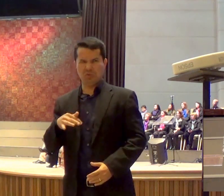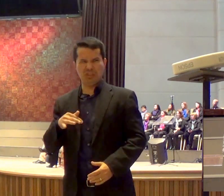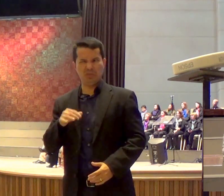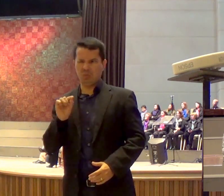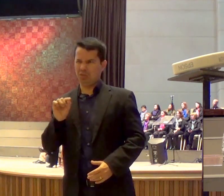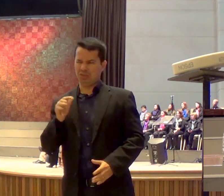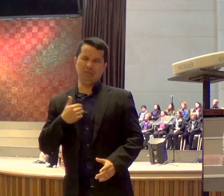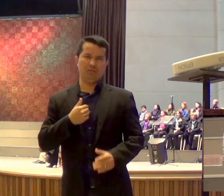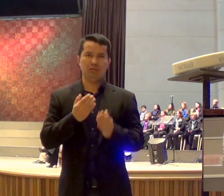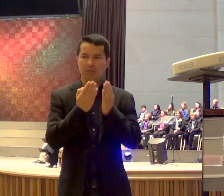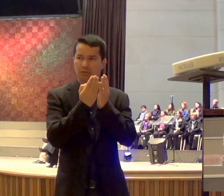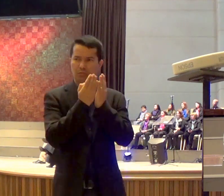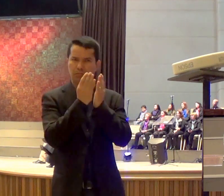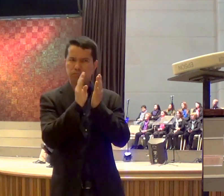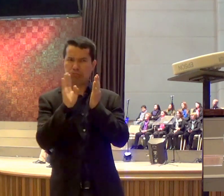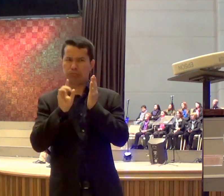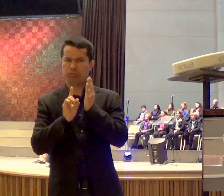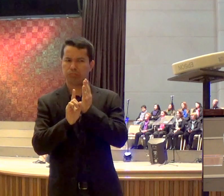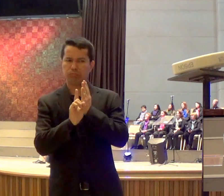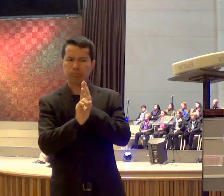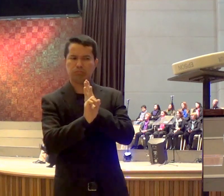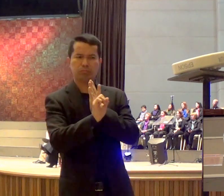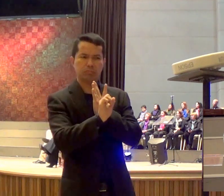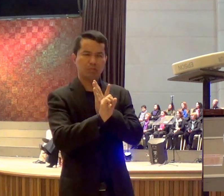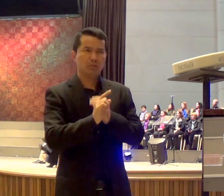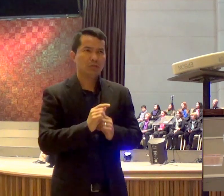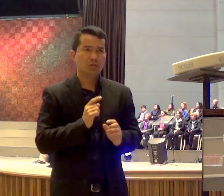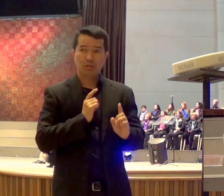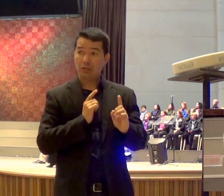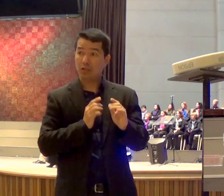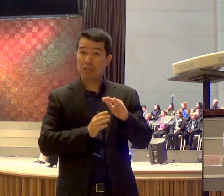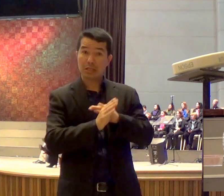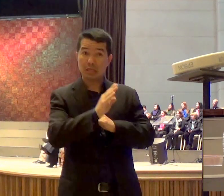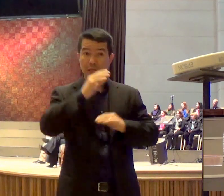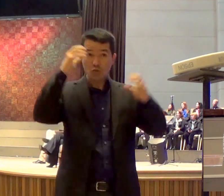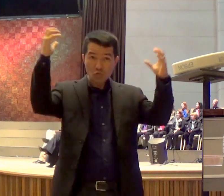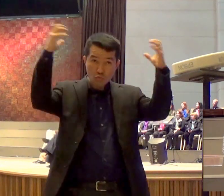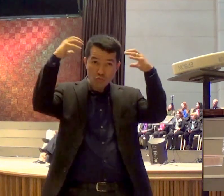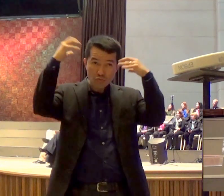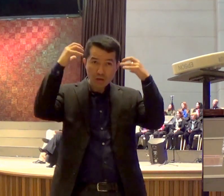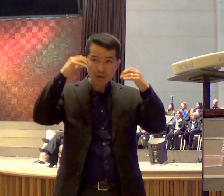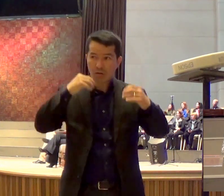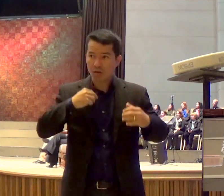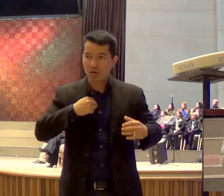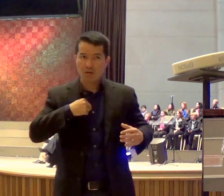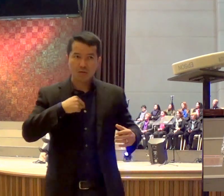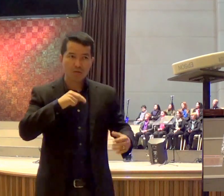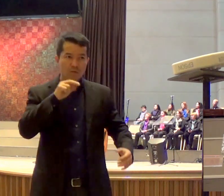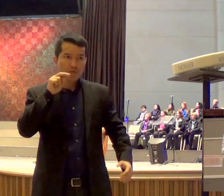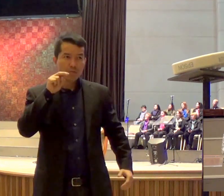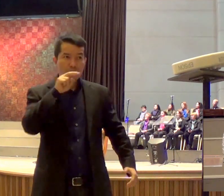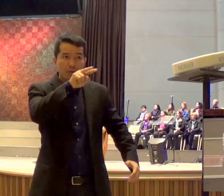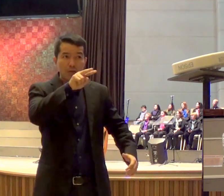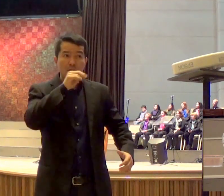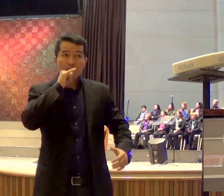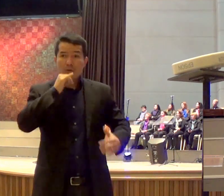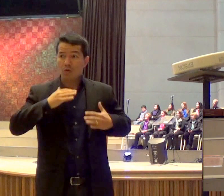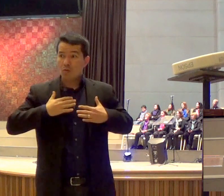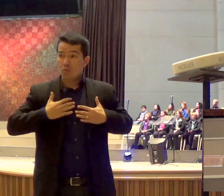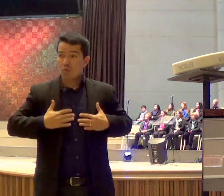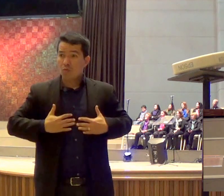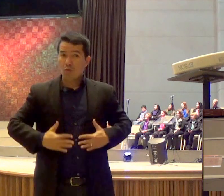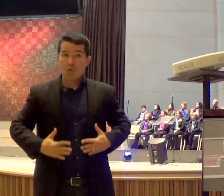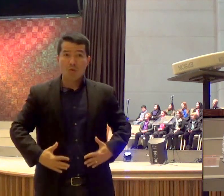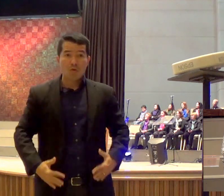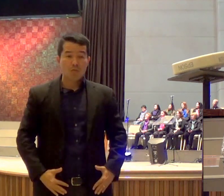fazer sem entender nada fui a encontro daquela menina e quando eu cheguei eu encontro dela eu vi uma